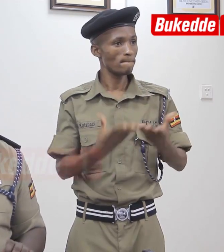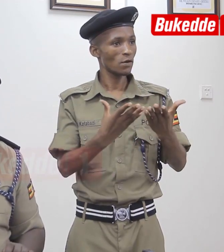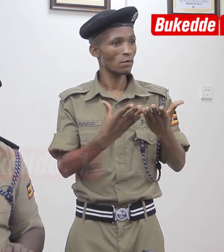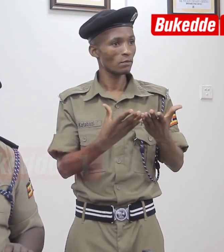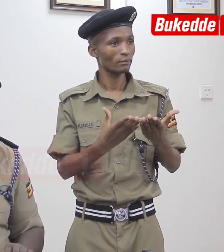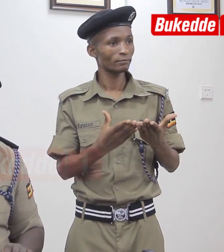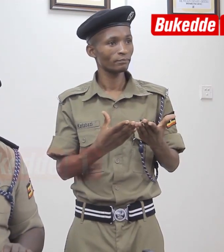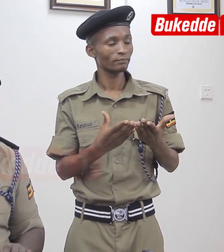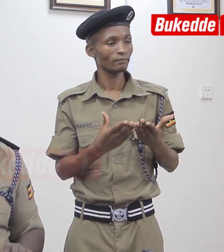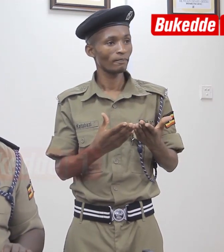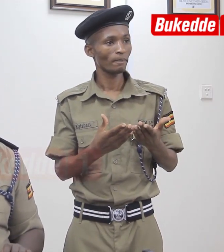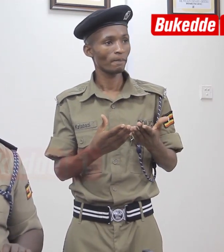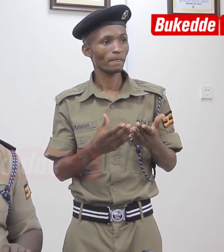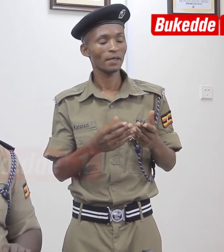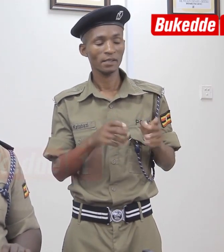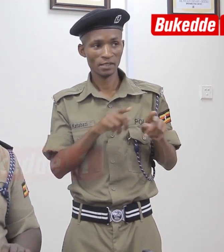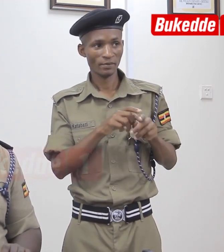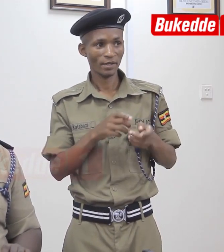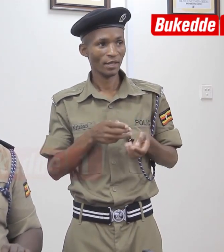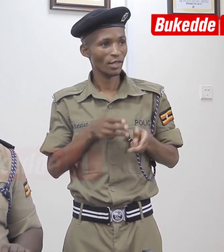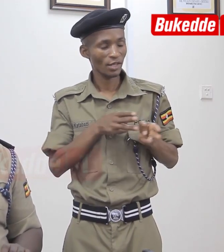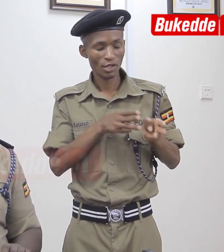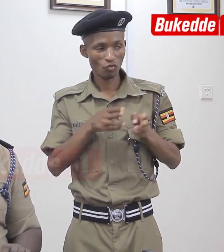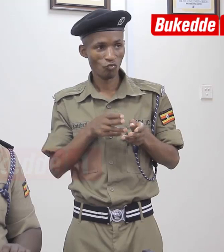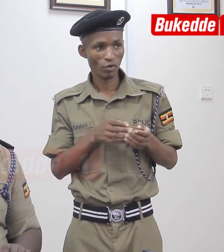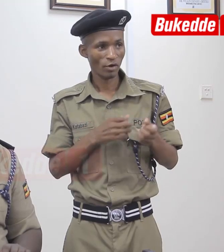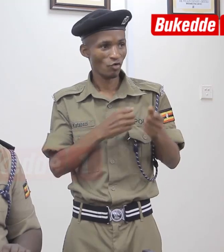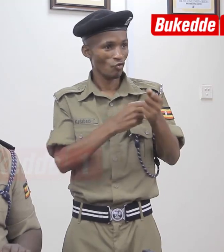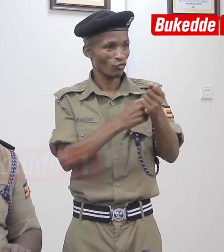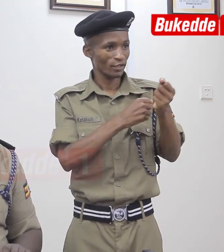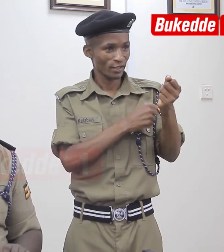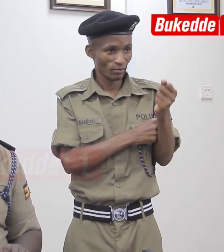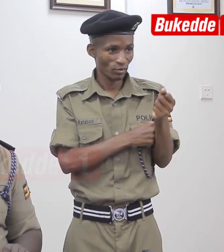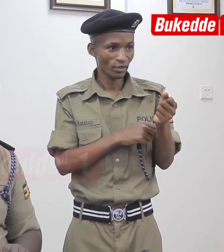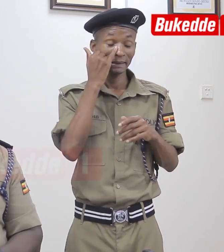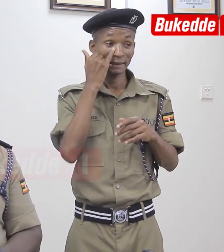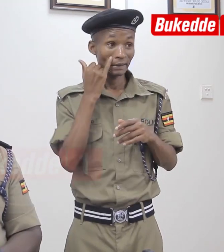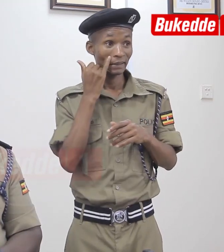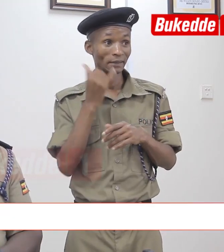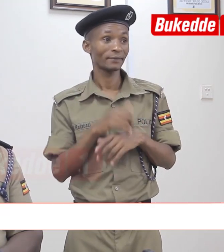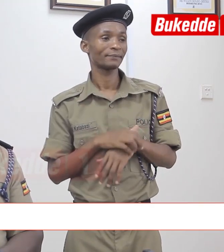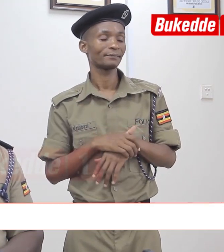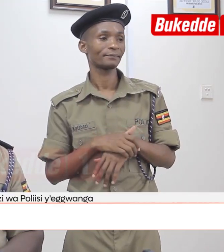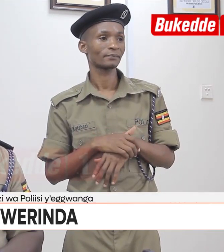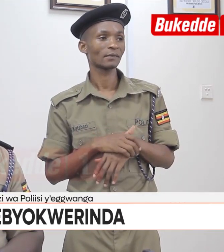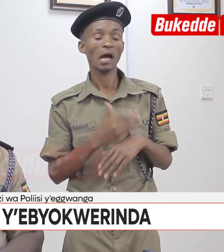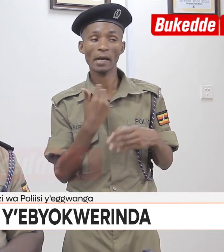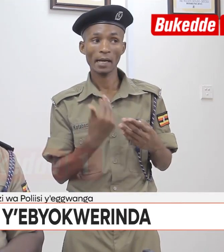n'engeri ey'okusikiriza ebikolwa eby'obutujju mu ggwanga. Emmundu